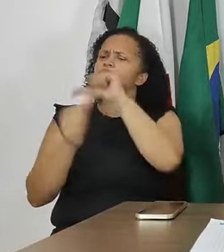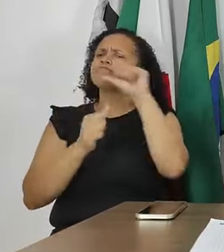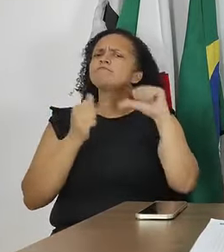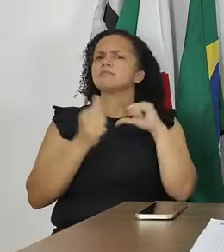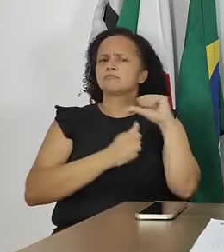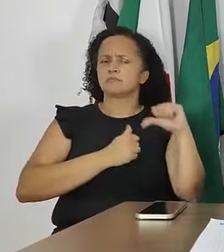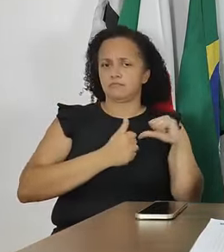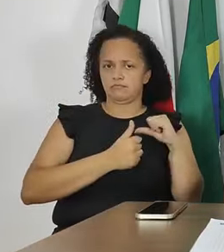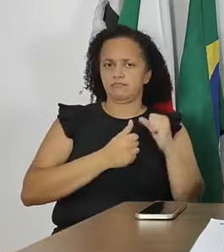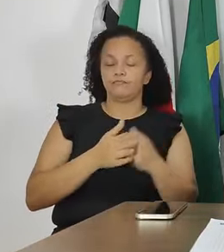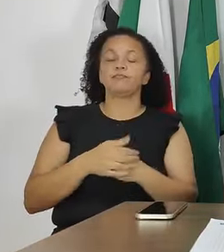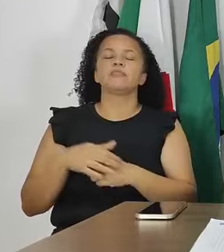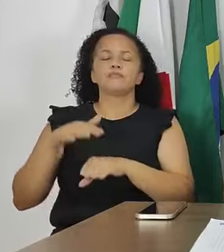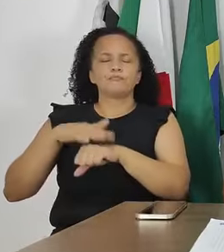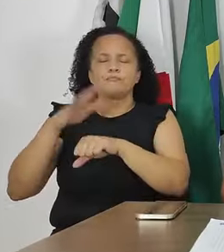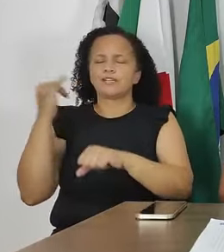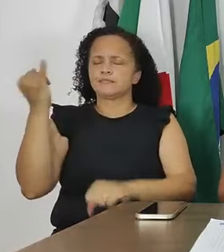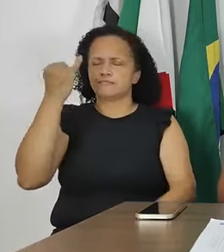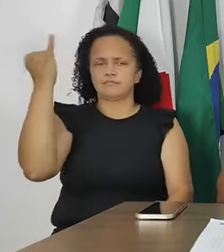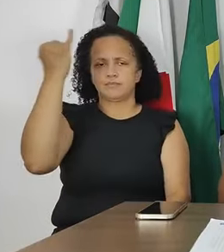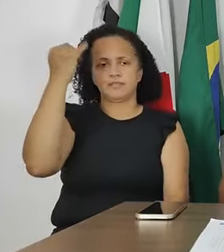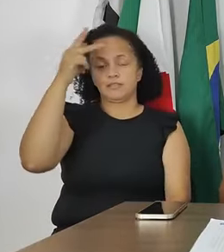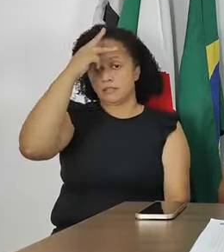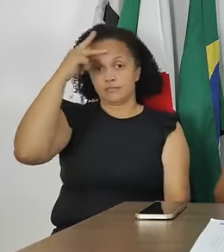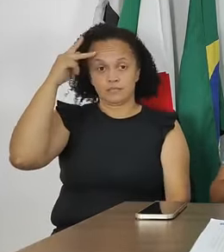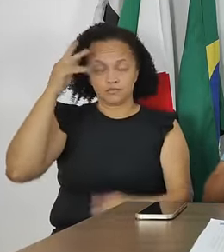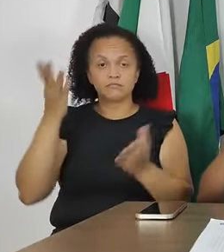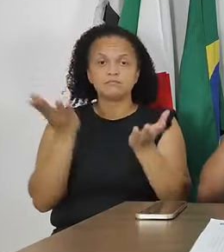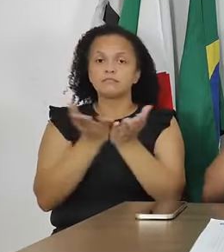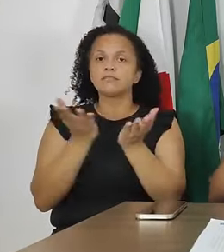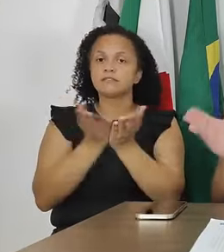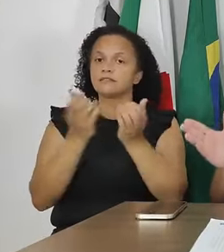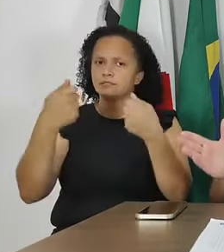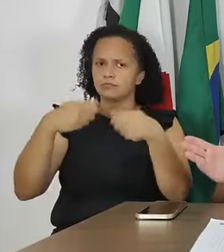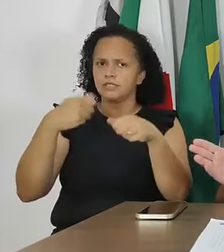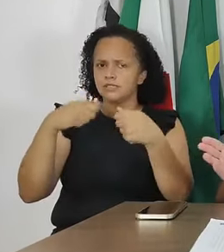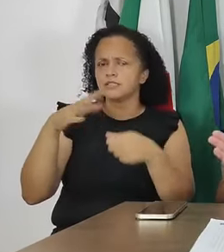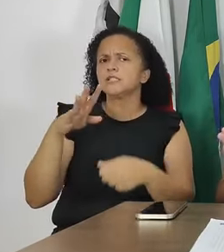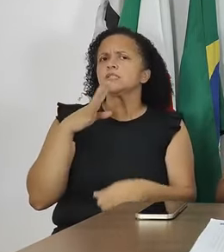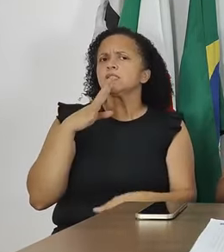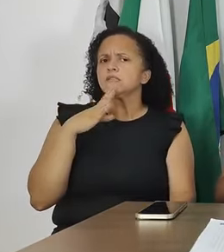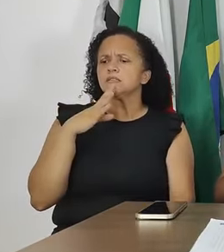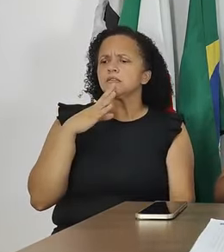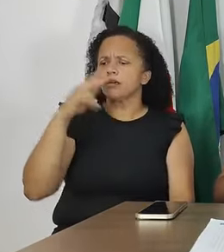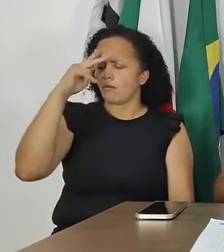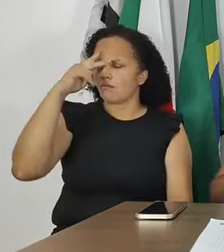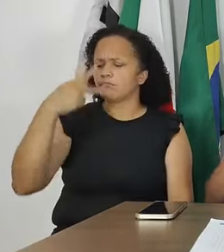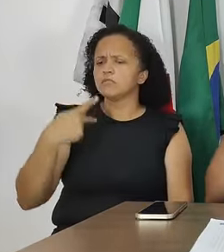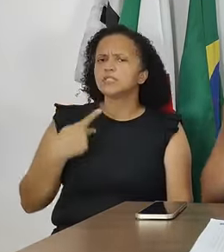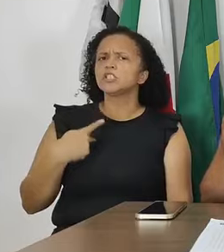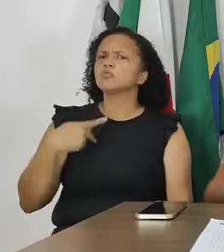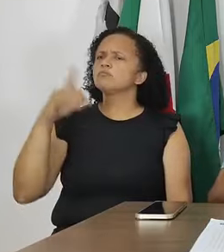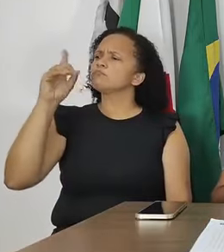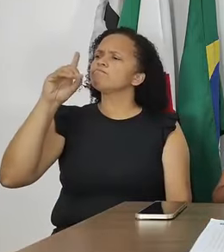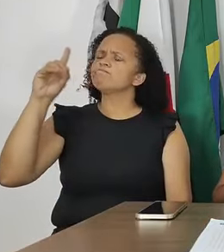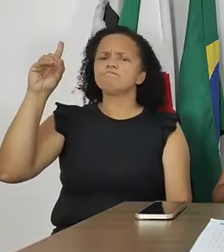um cristão deve conhecer é a verdade que fala sobre a sua identidade. Quem